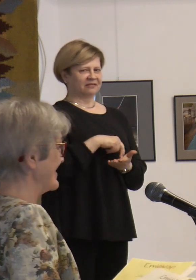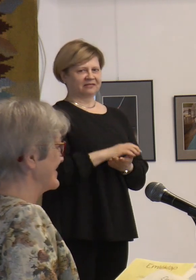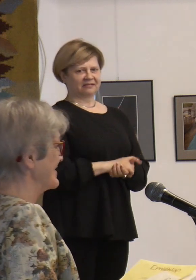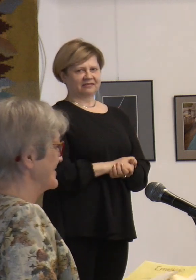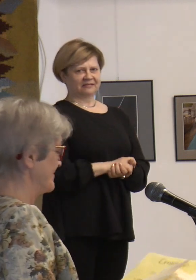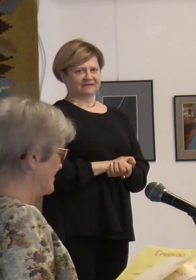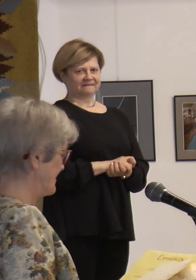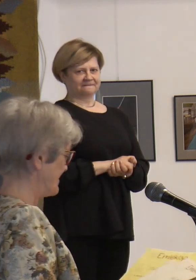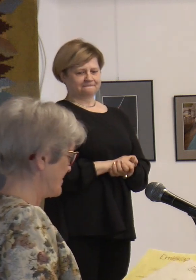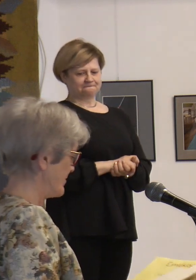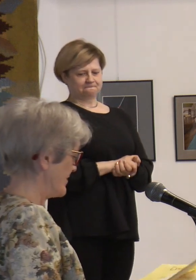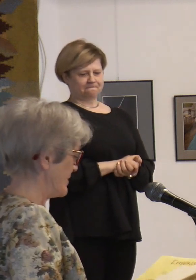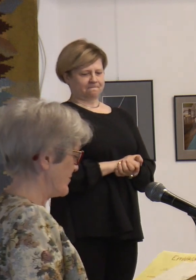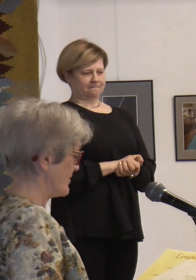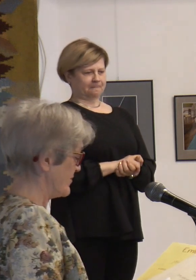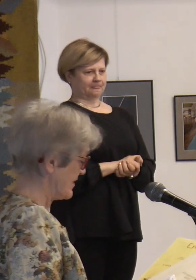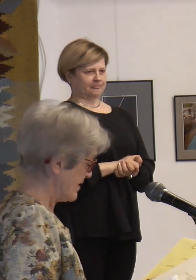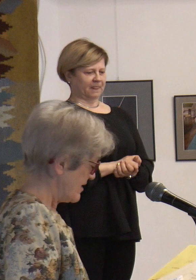mikrofonnak.